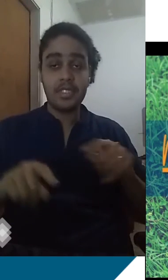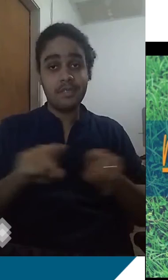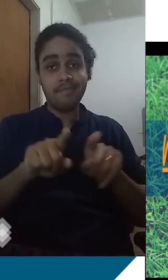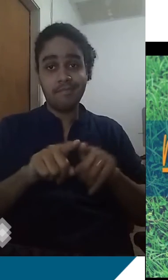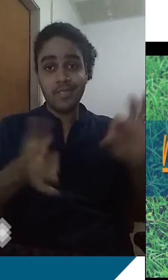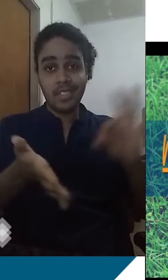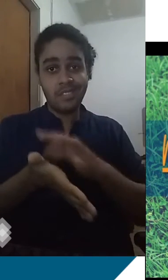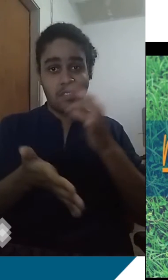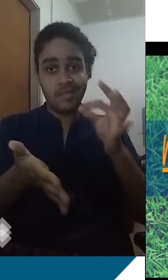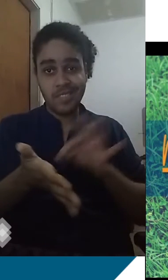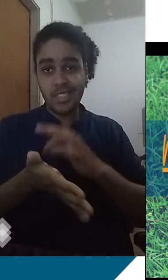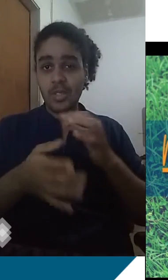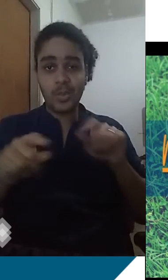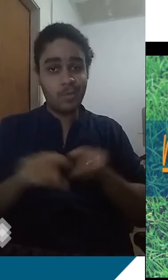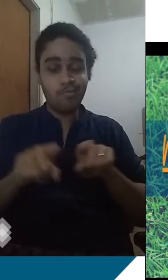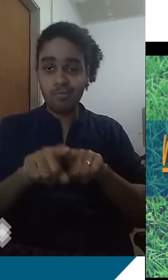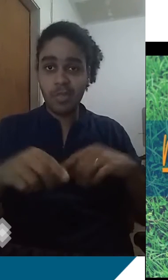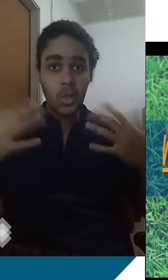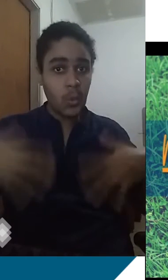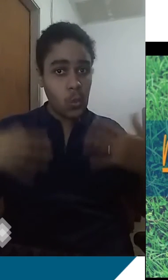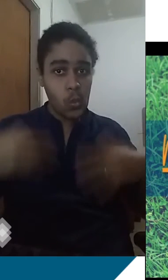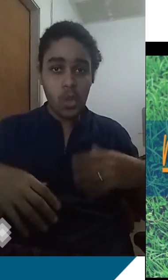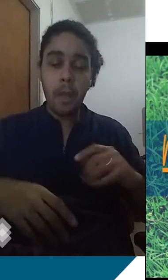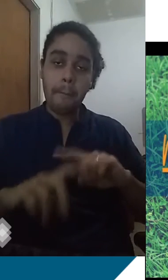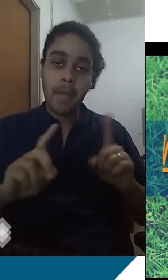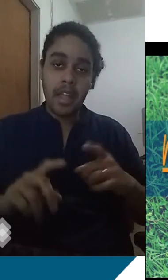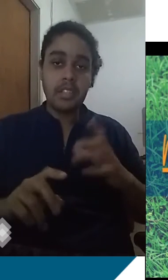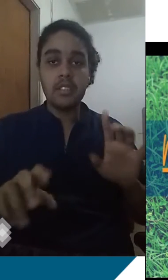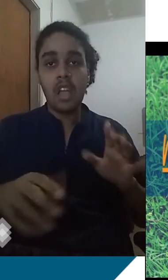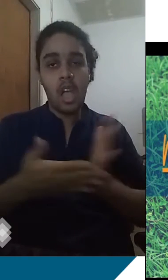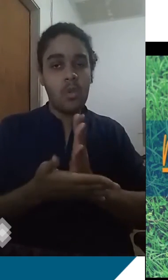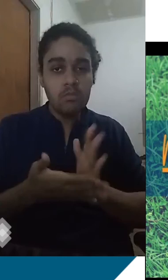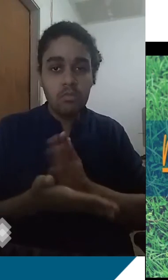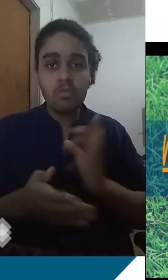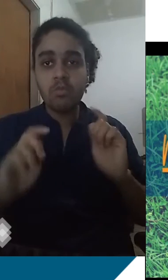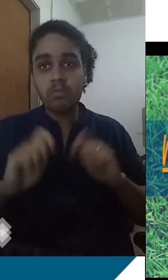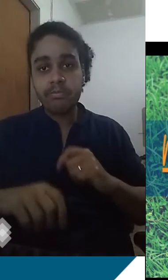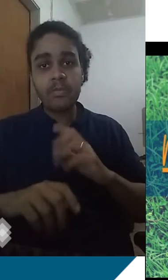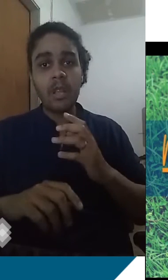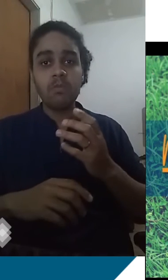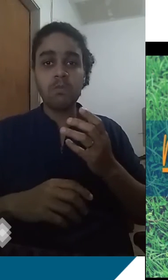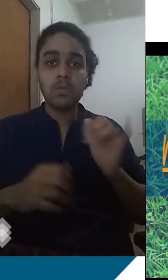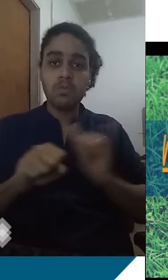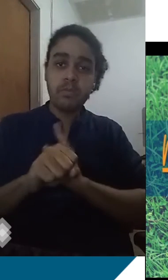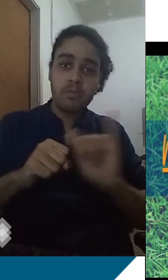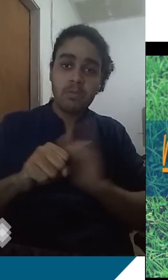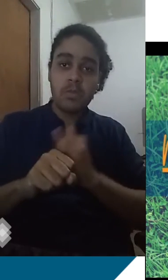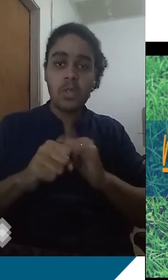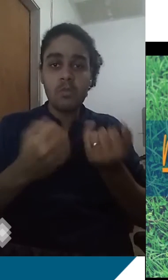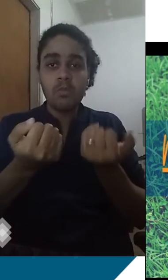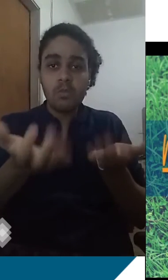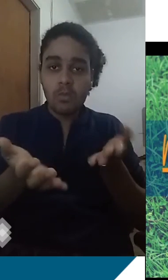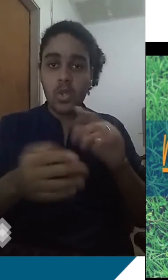de inscrição também acaba deixando elas inviáveis, mas muitas delas têm buscado, né, mecanismos para poder atender